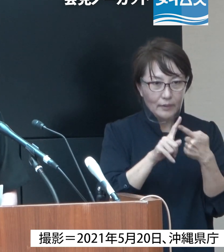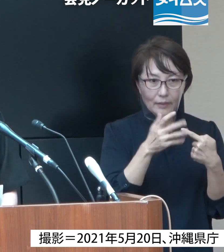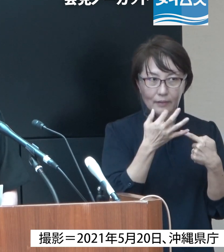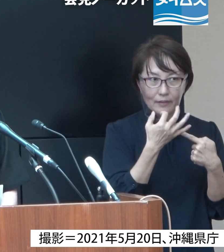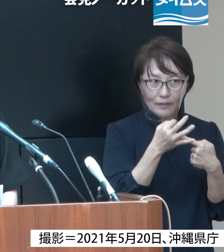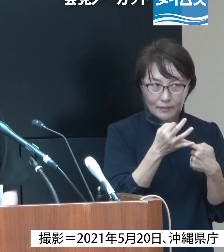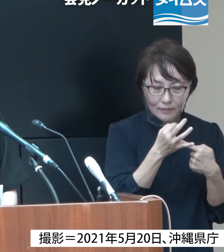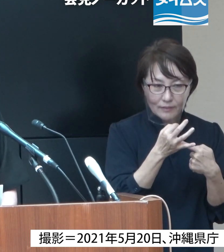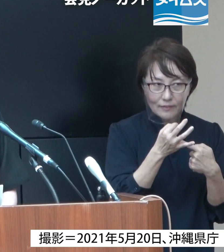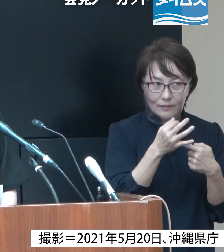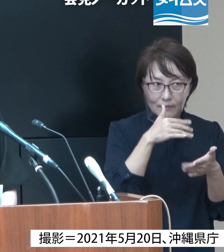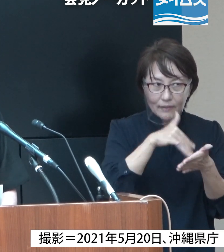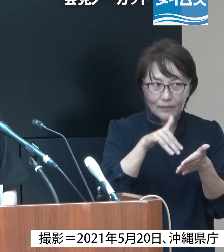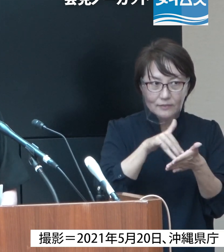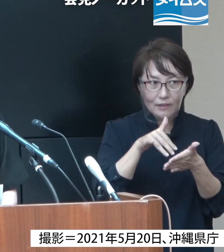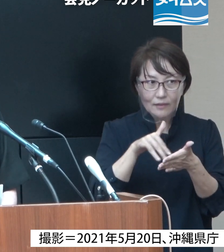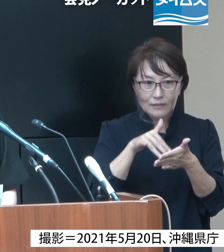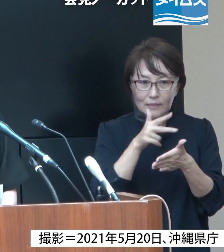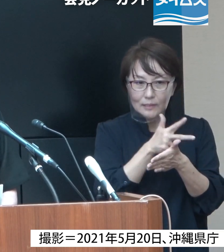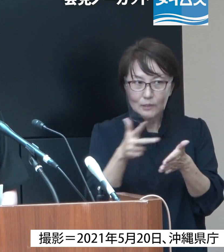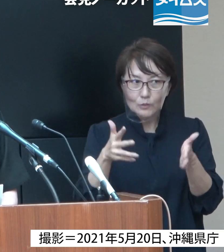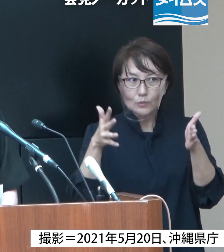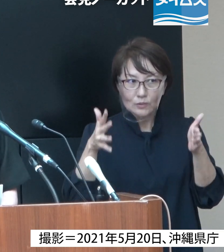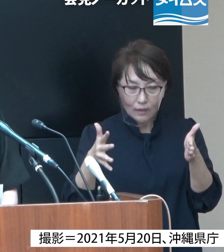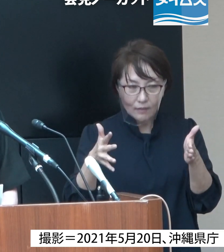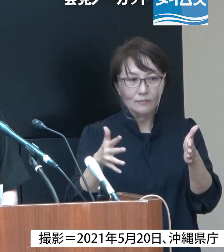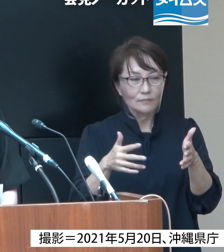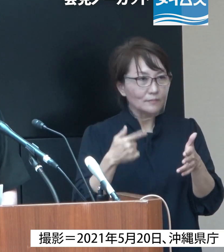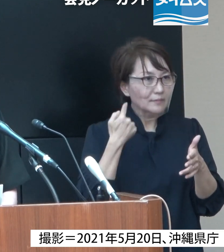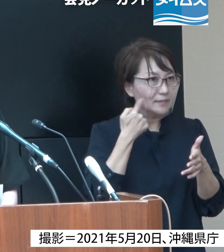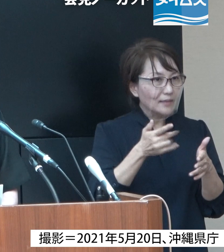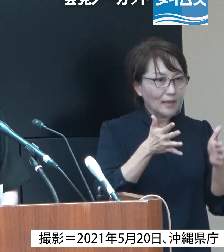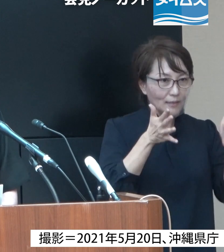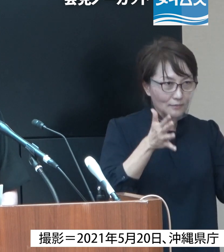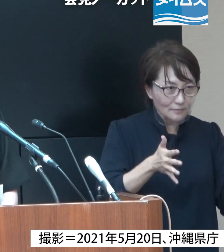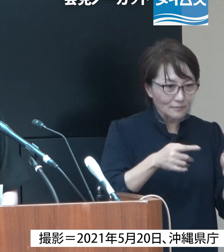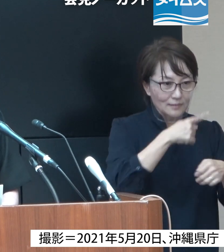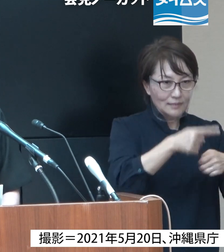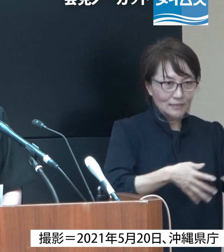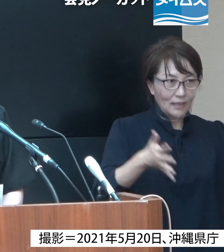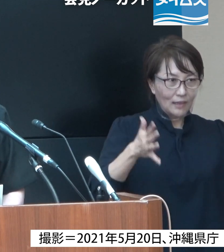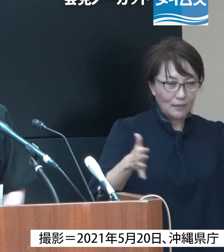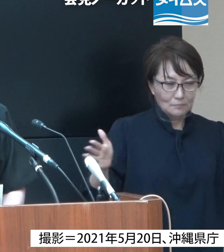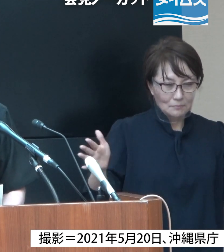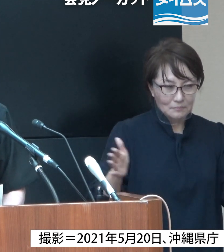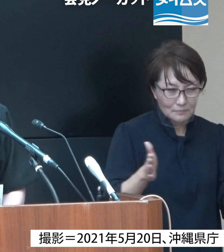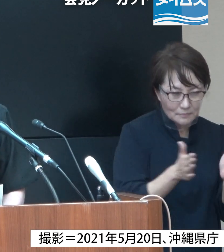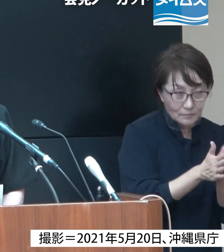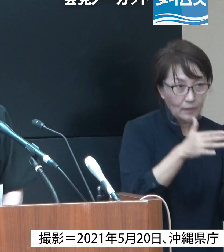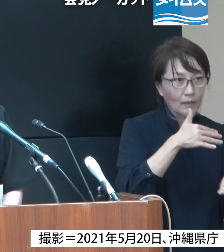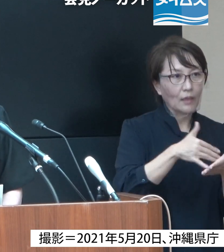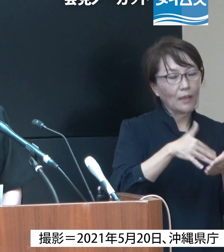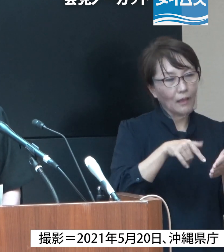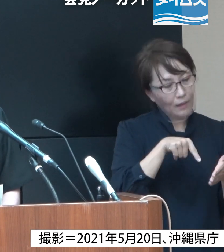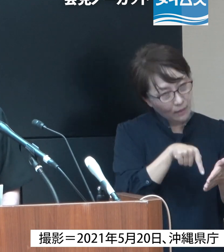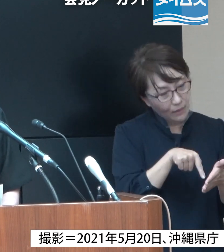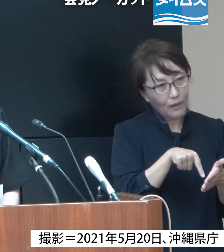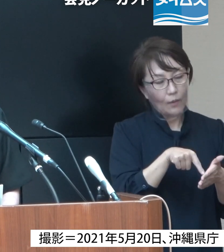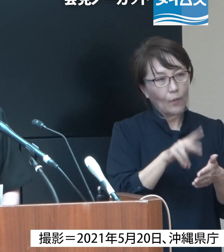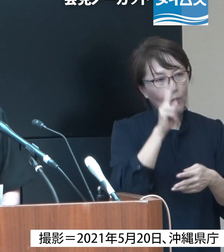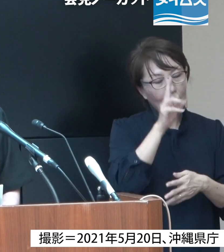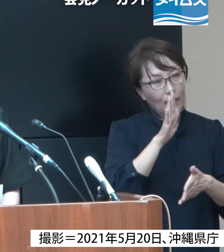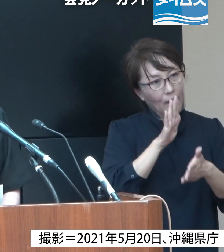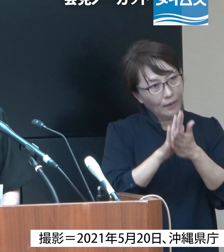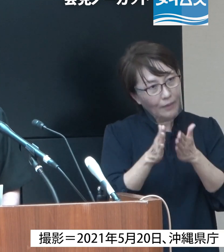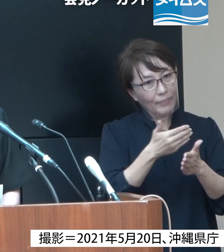対して、それを1週間、月ごと、年ごとと計算をしてみたところ、まあ、それは県が